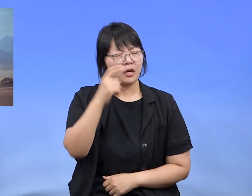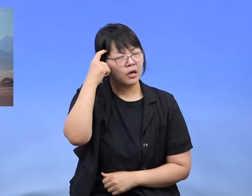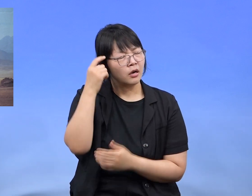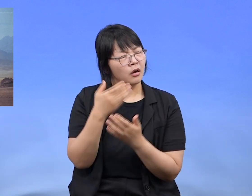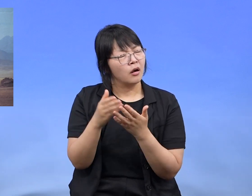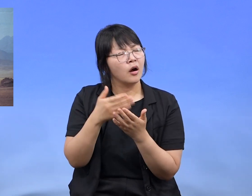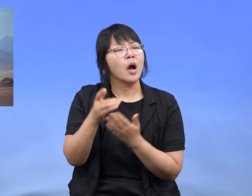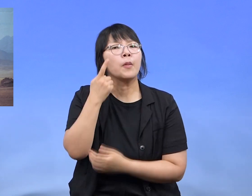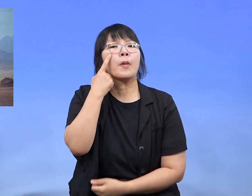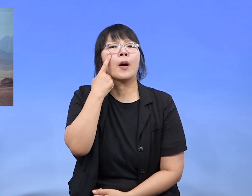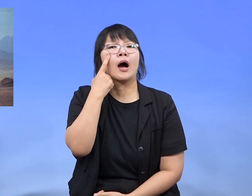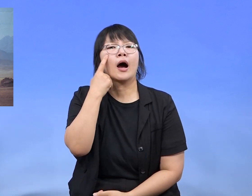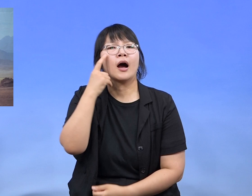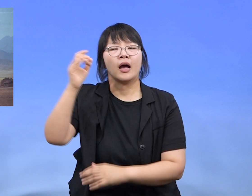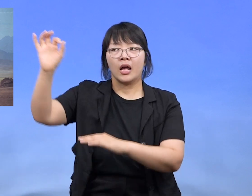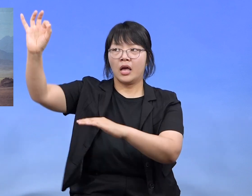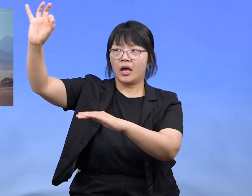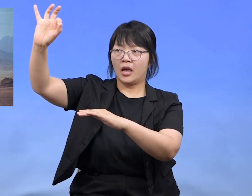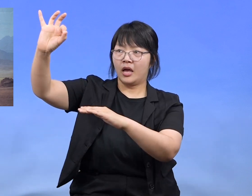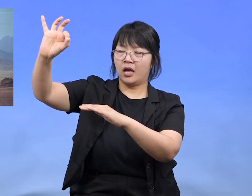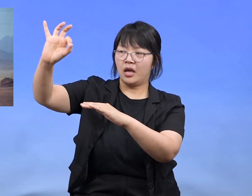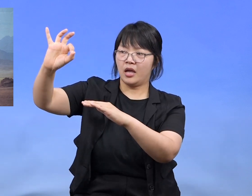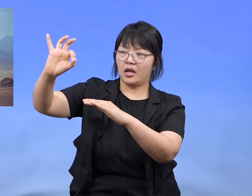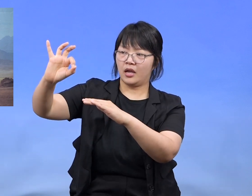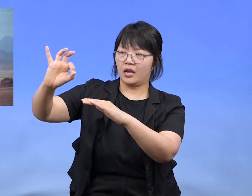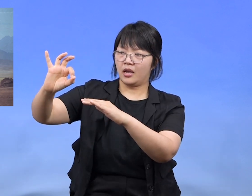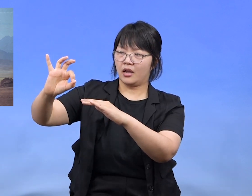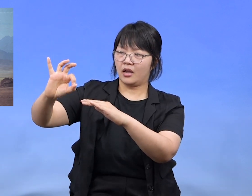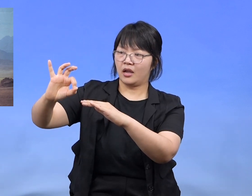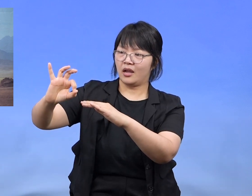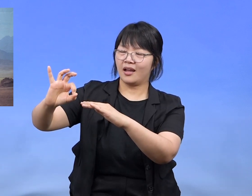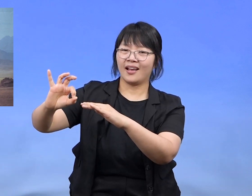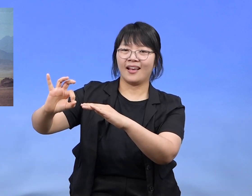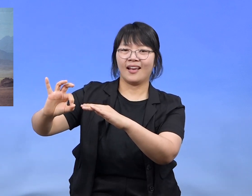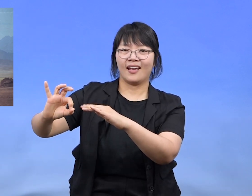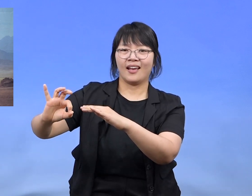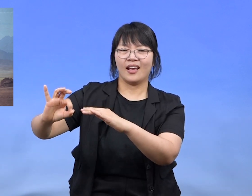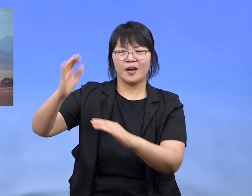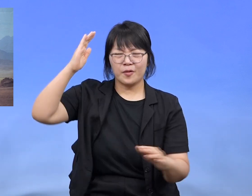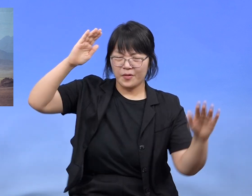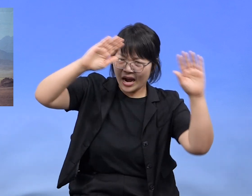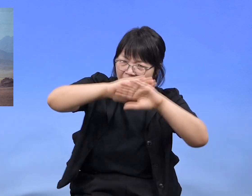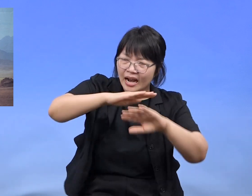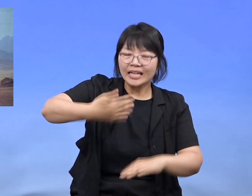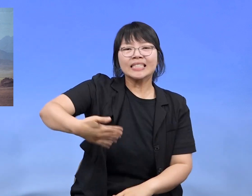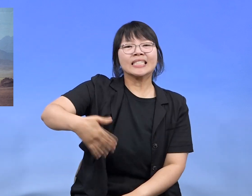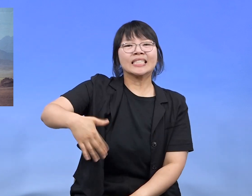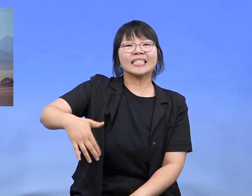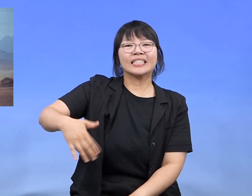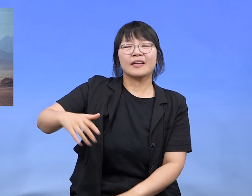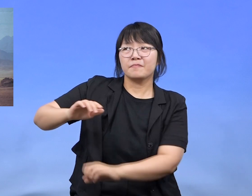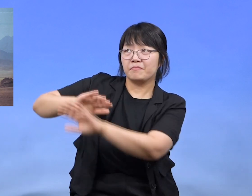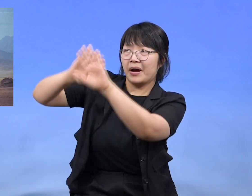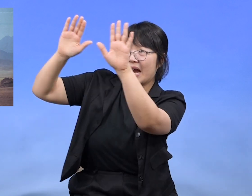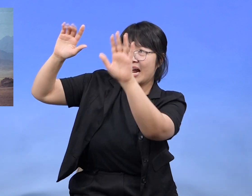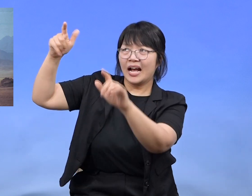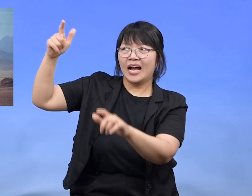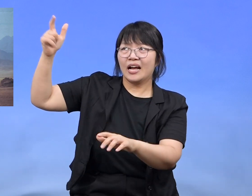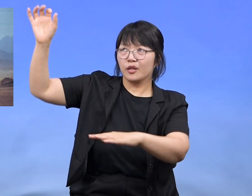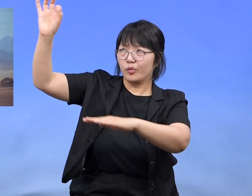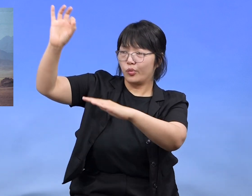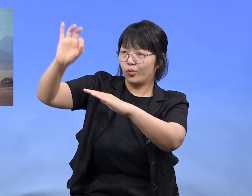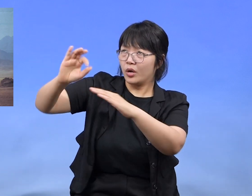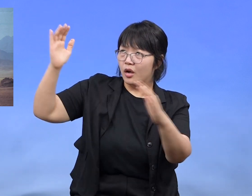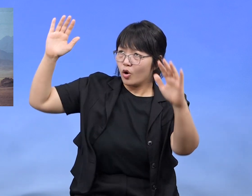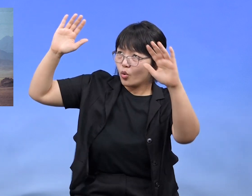한번 석양의 해가 떨어집니다. 어둠이 덮이는 순간 성전에 불이